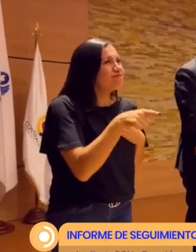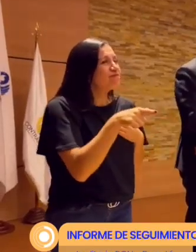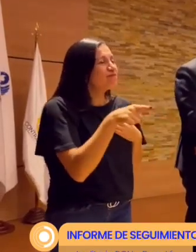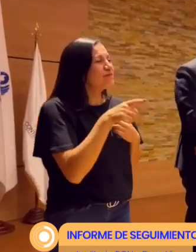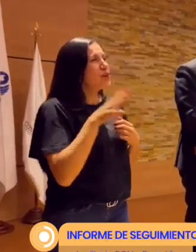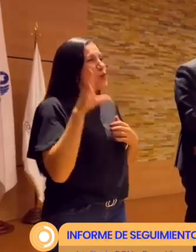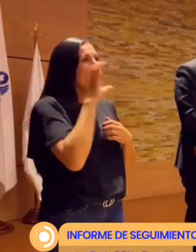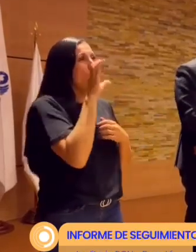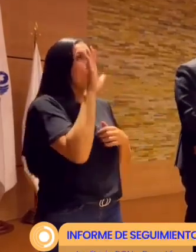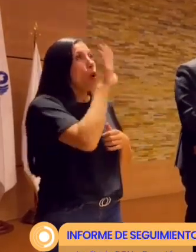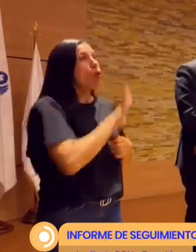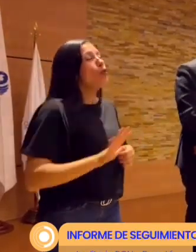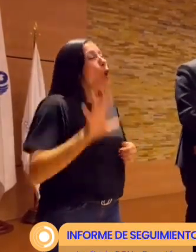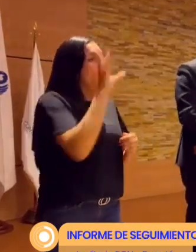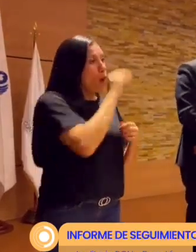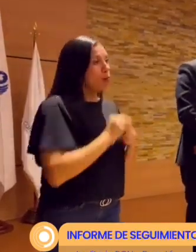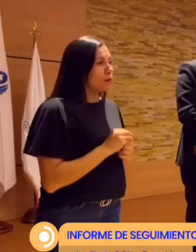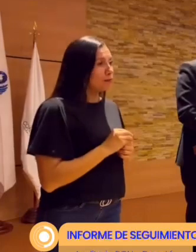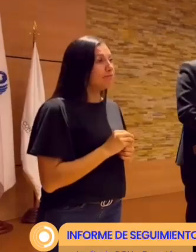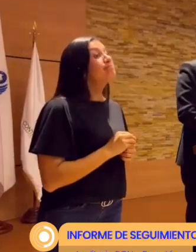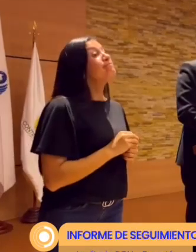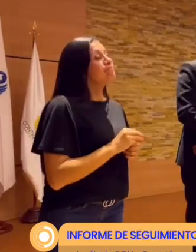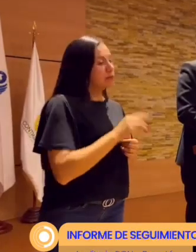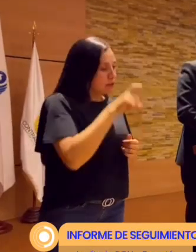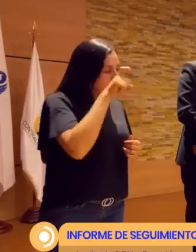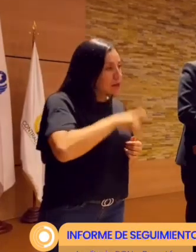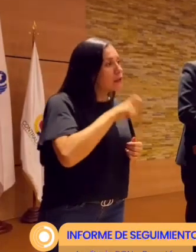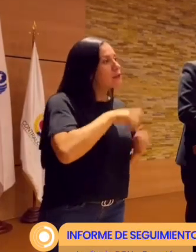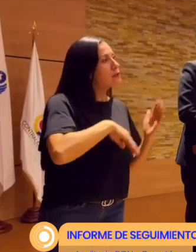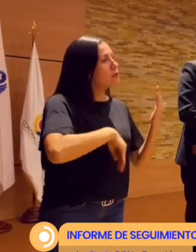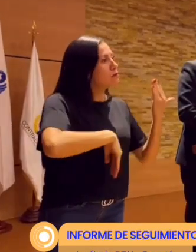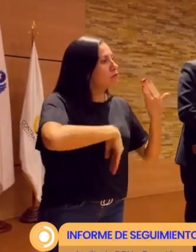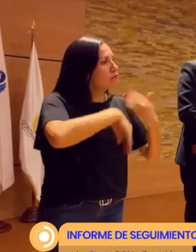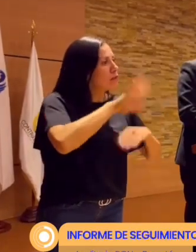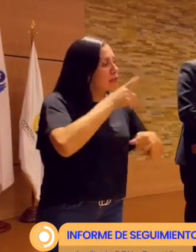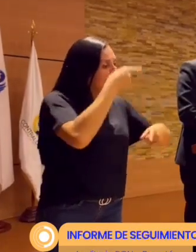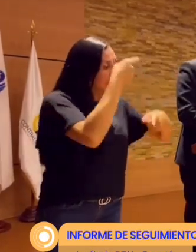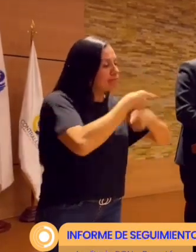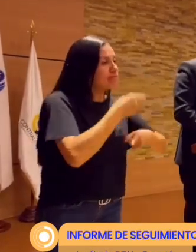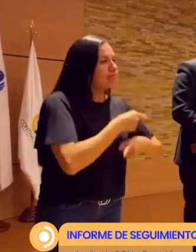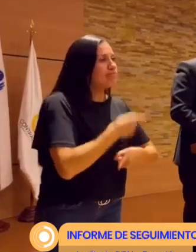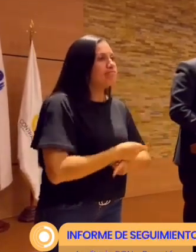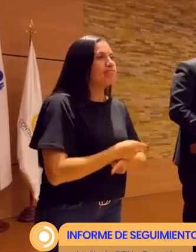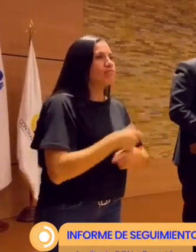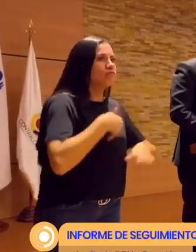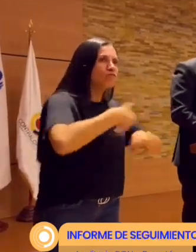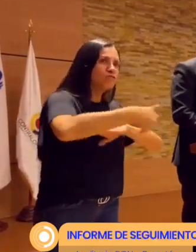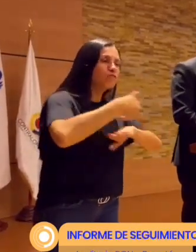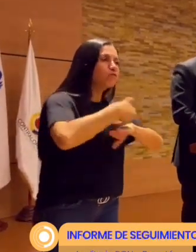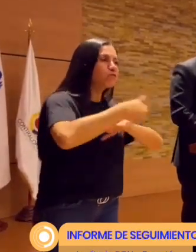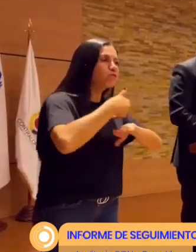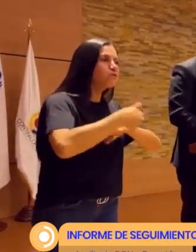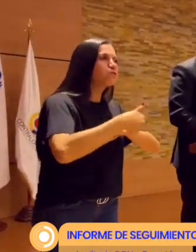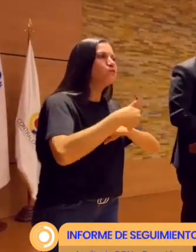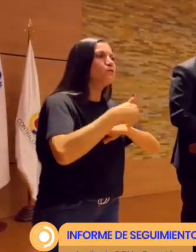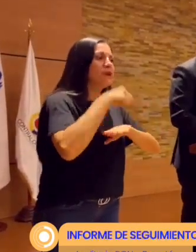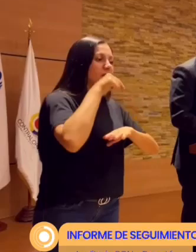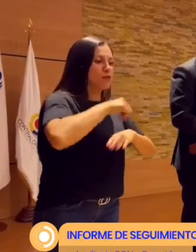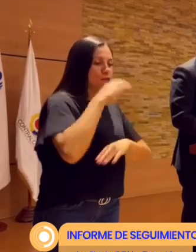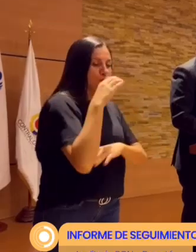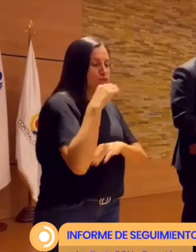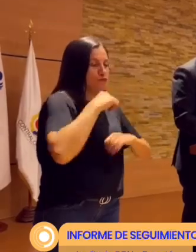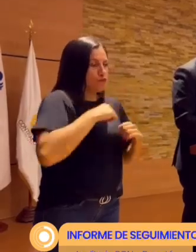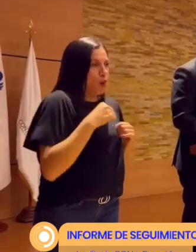de manera tal que se requiere una mayor eficaz concurrencia entre el nivel central y el